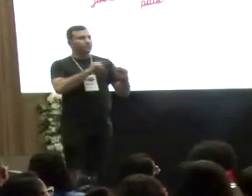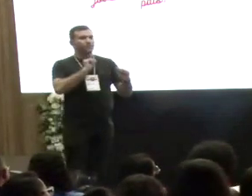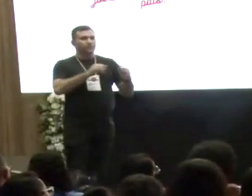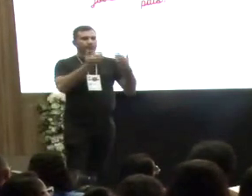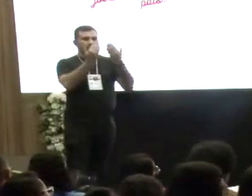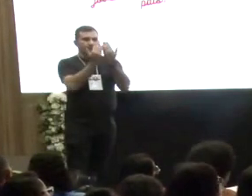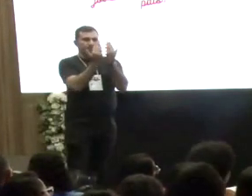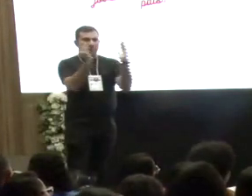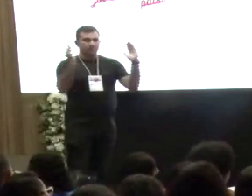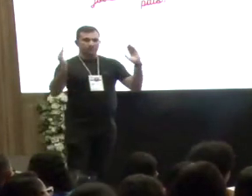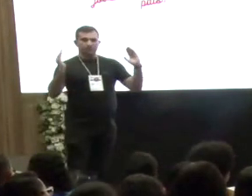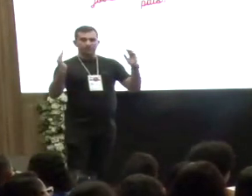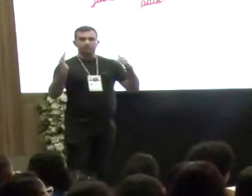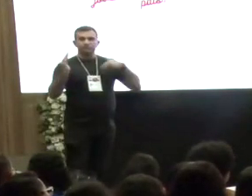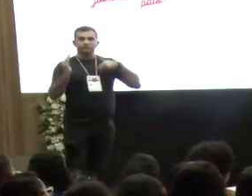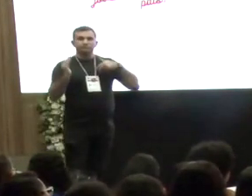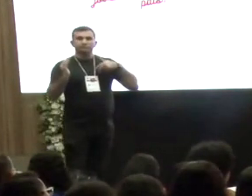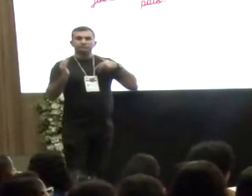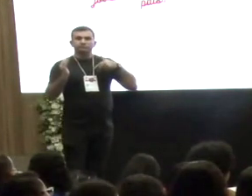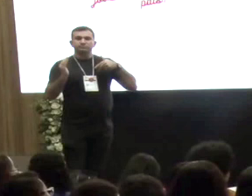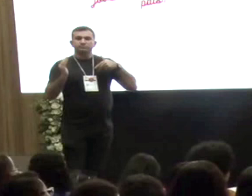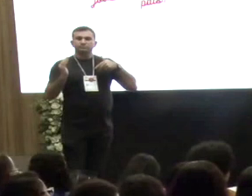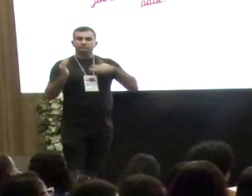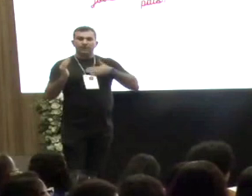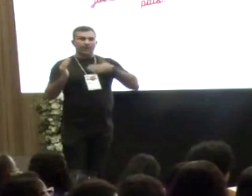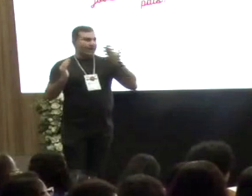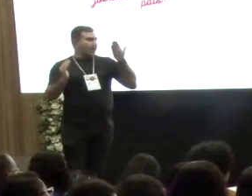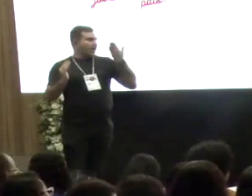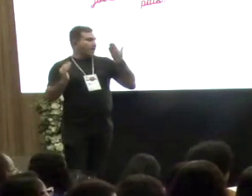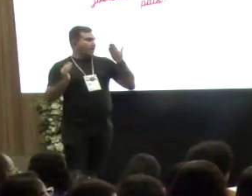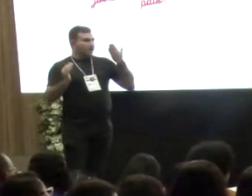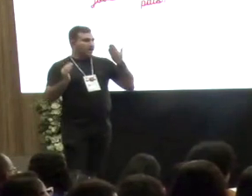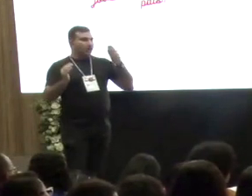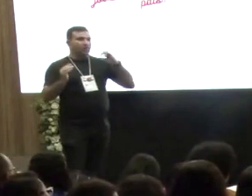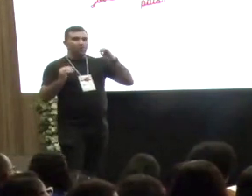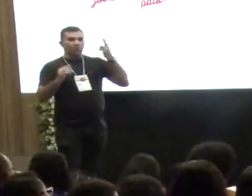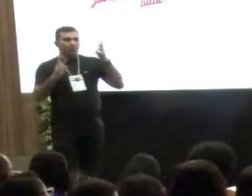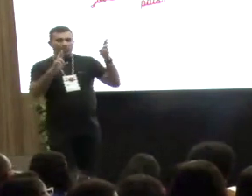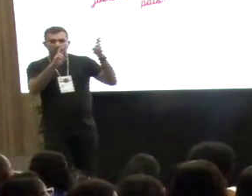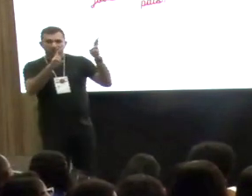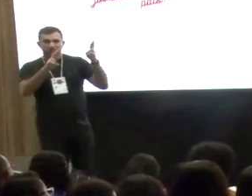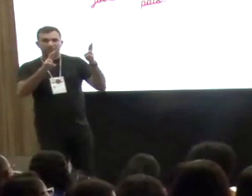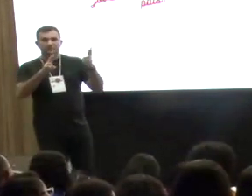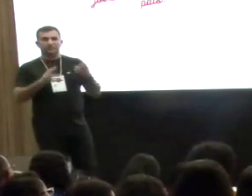a educação? A de assustar ou a de esperançar?